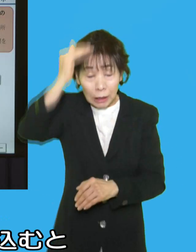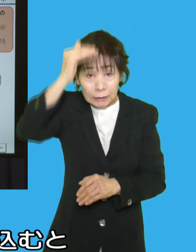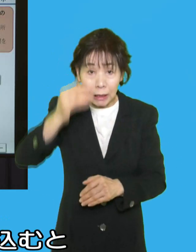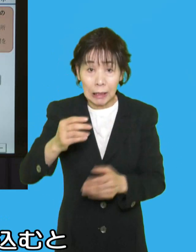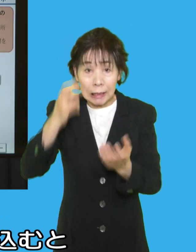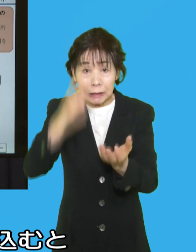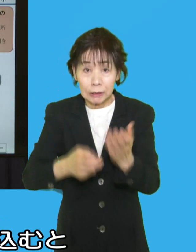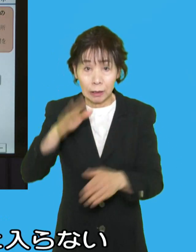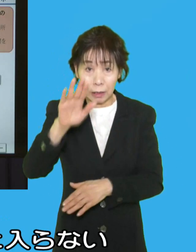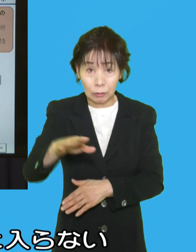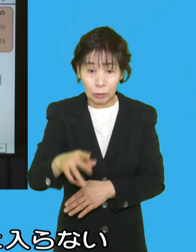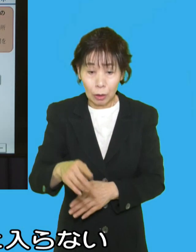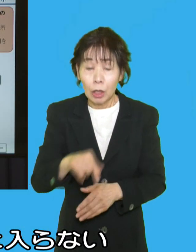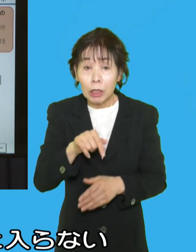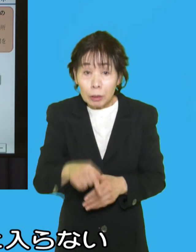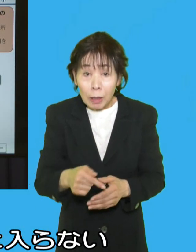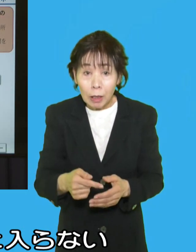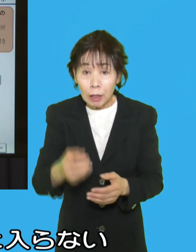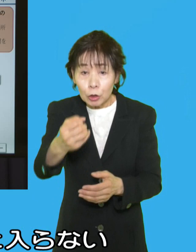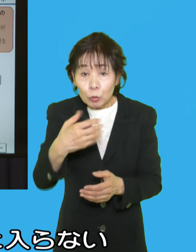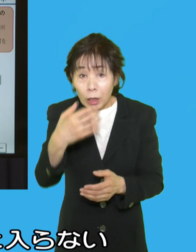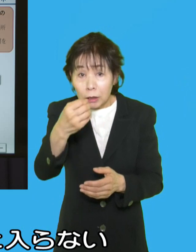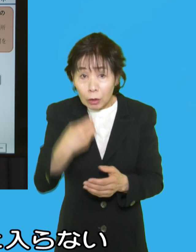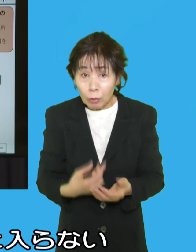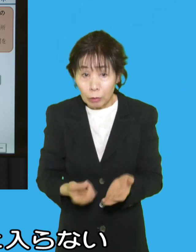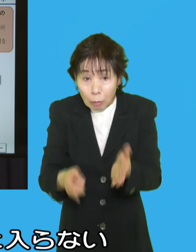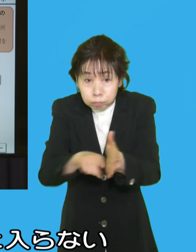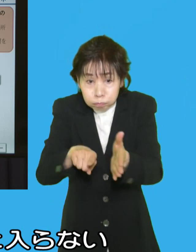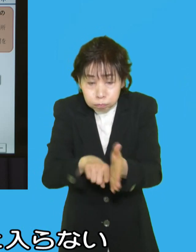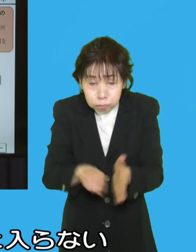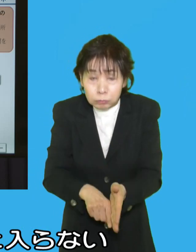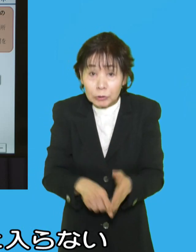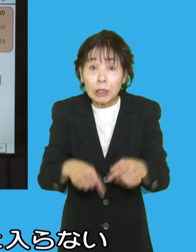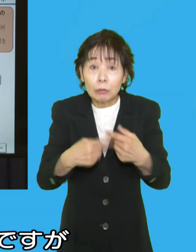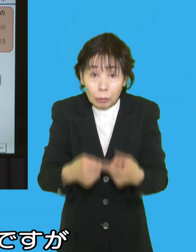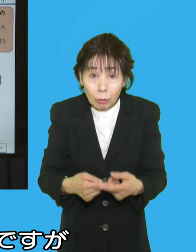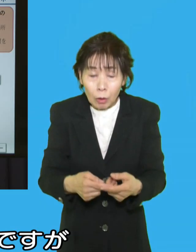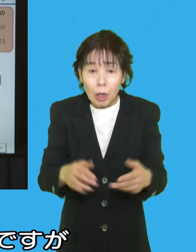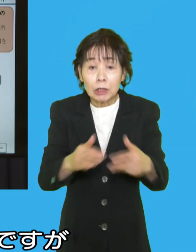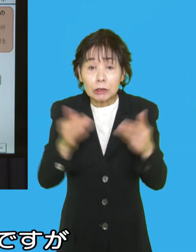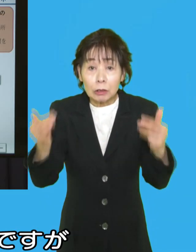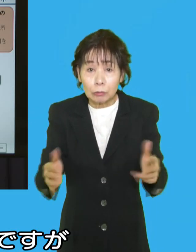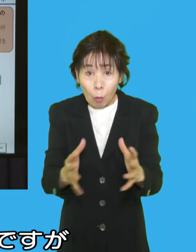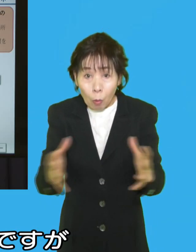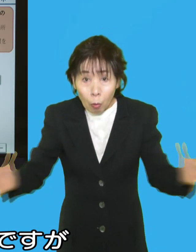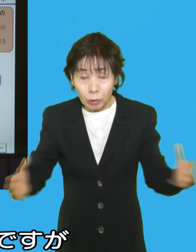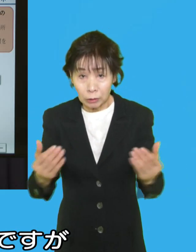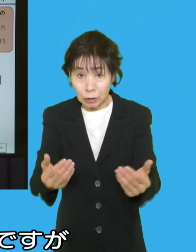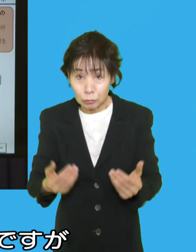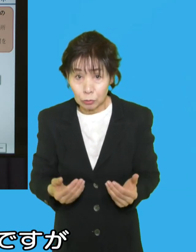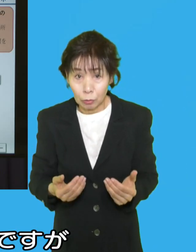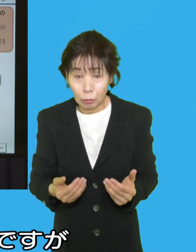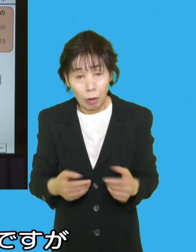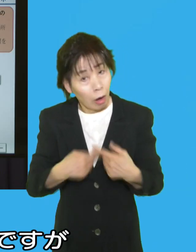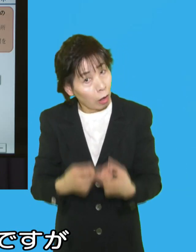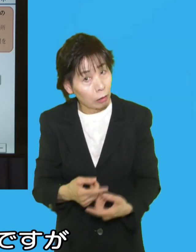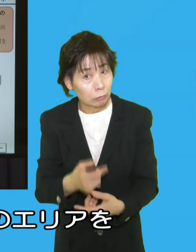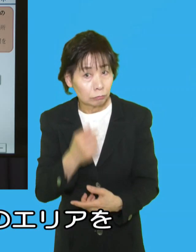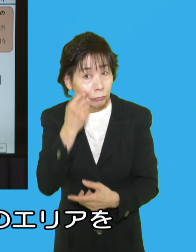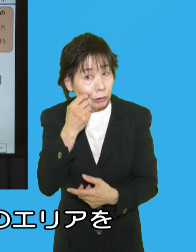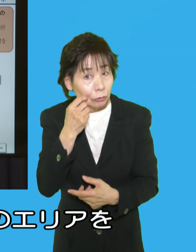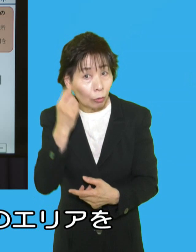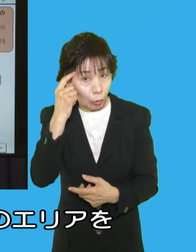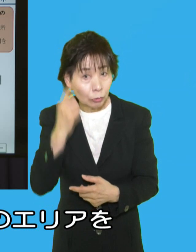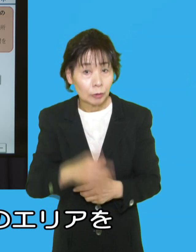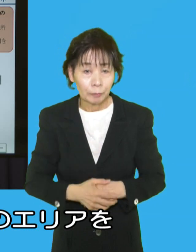れだけの機能を盛り込むとものすごい平べった大きな施設作らないと入らない のではないかというふうに思うんですけど、